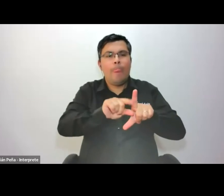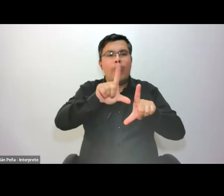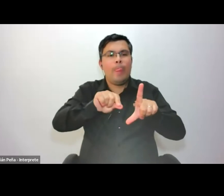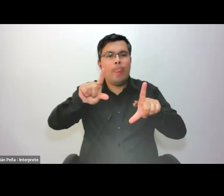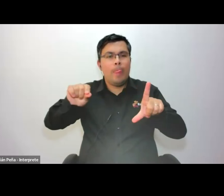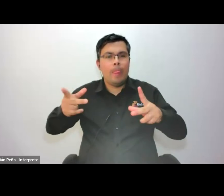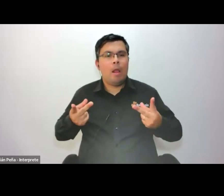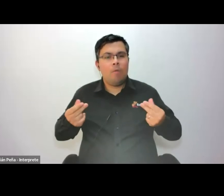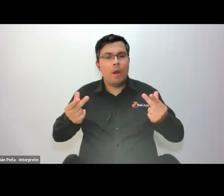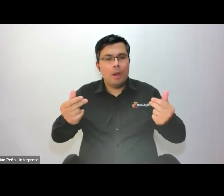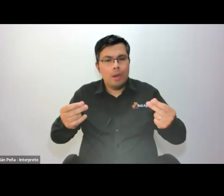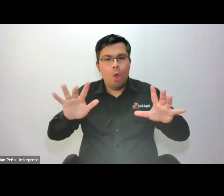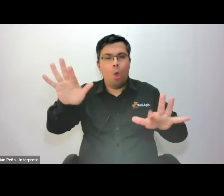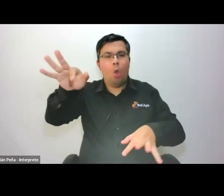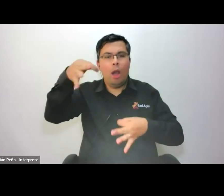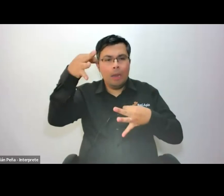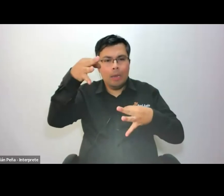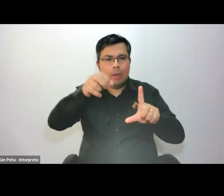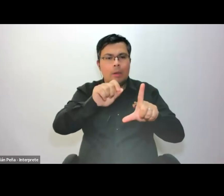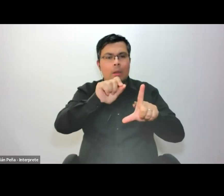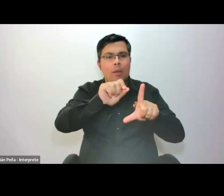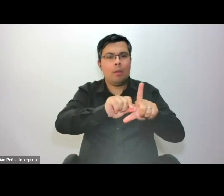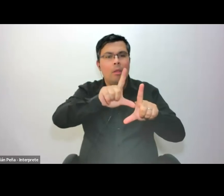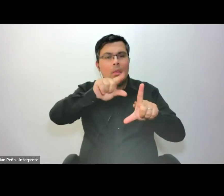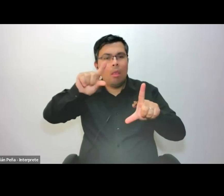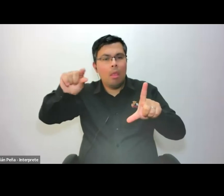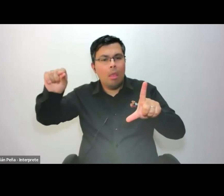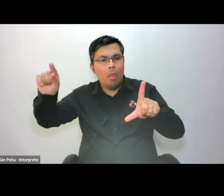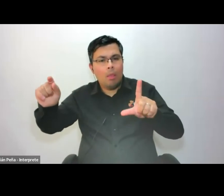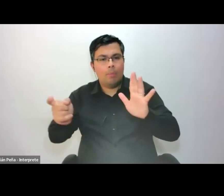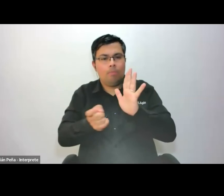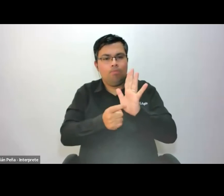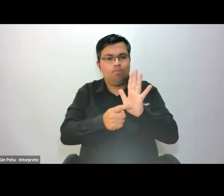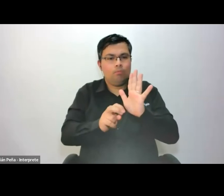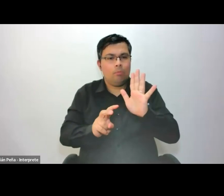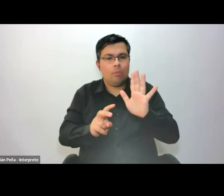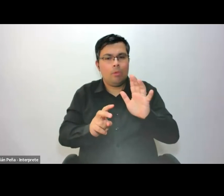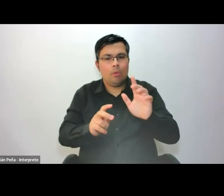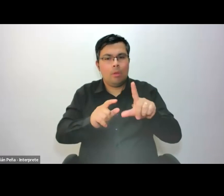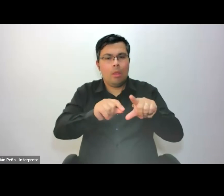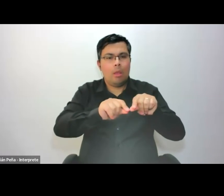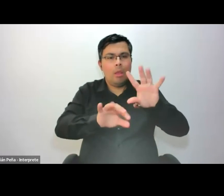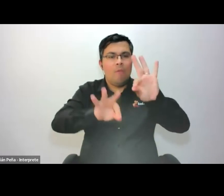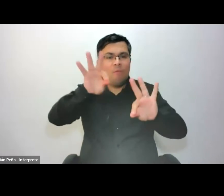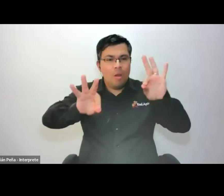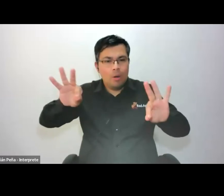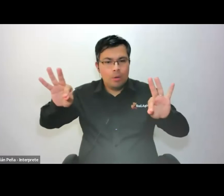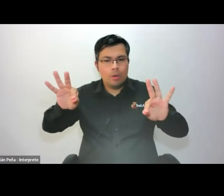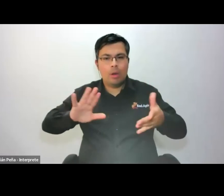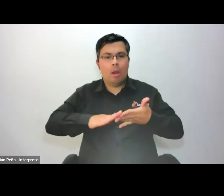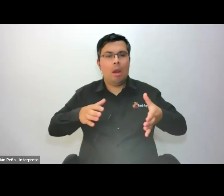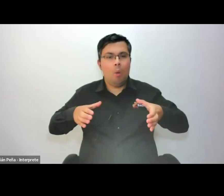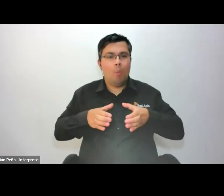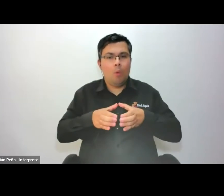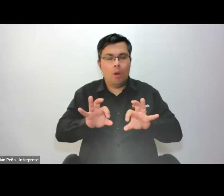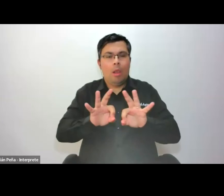la guía de evaluación de cuán inclusivas son las comunidades educativas, se señala el valor de la compasión,